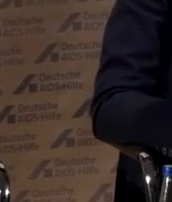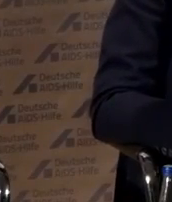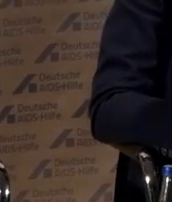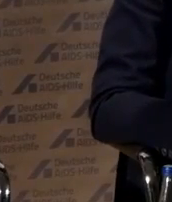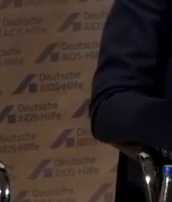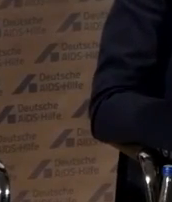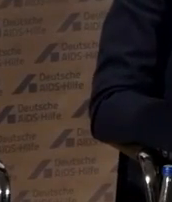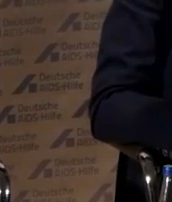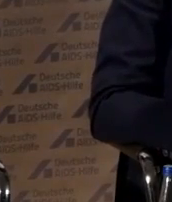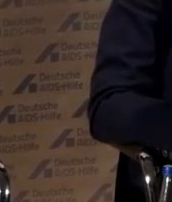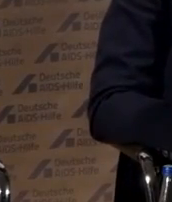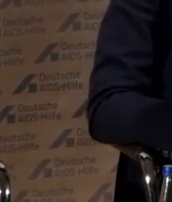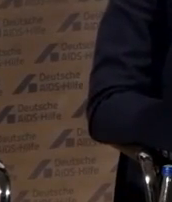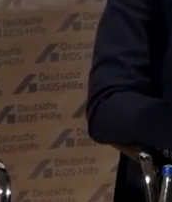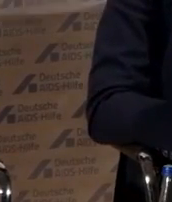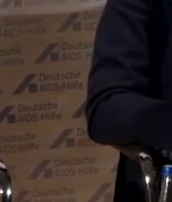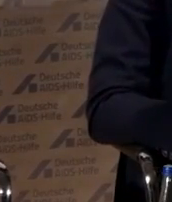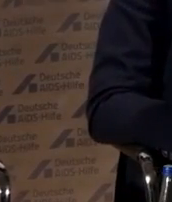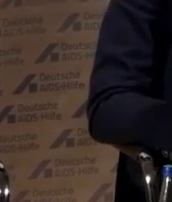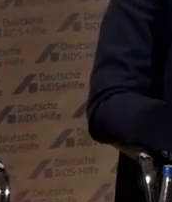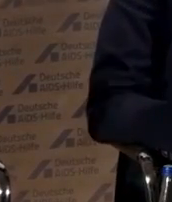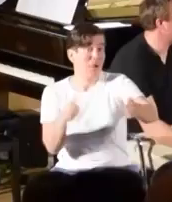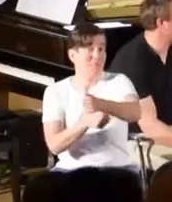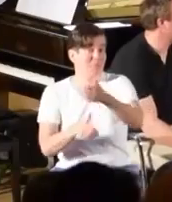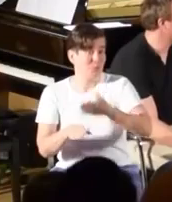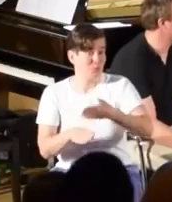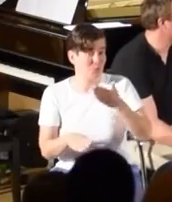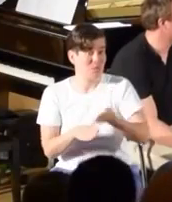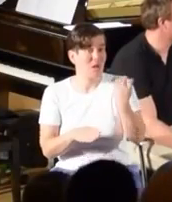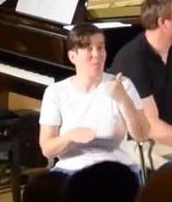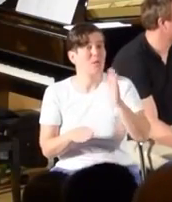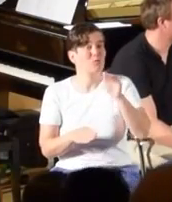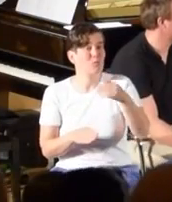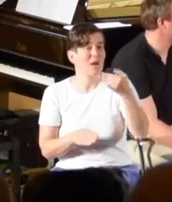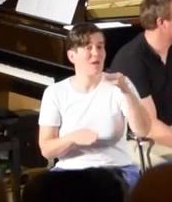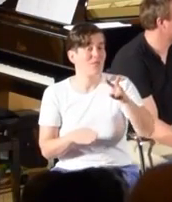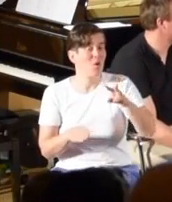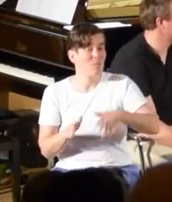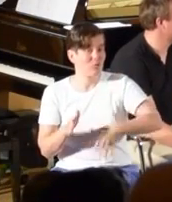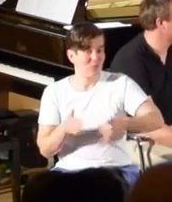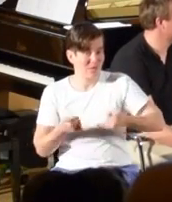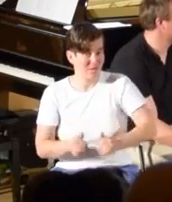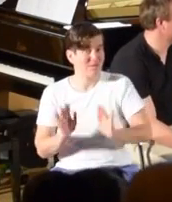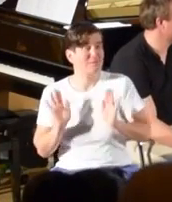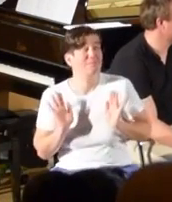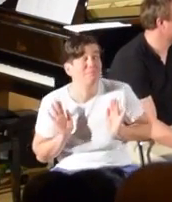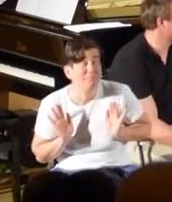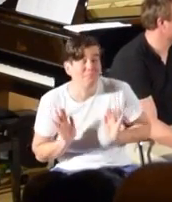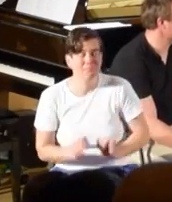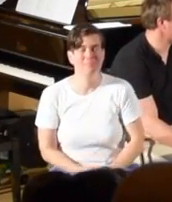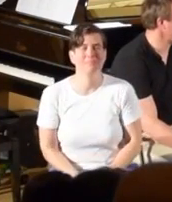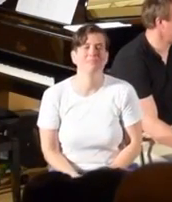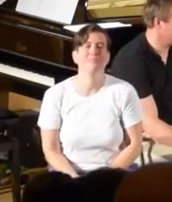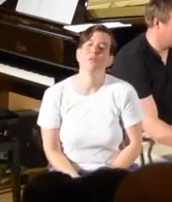wir da immerhin mal einmal der Zeit voraus. Das ist ja vielleicht auch mal eine gute Nachricht. Das heißt aber nicht, dass wir nicht noch mal schreiben können.